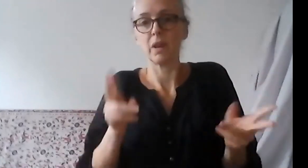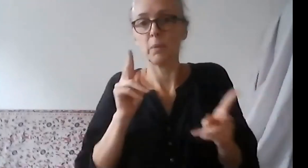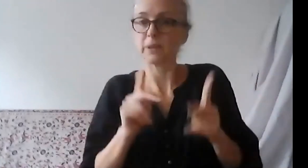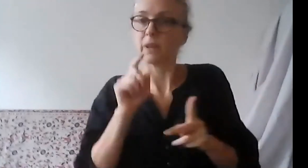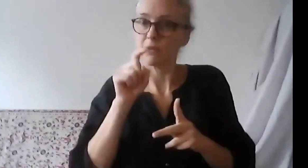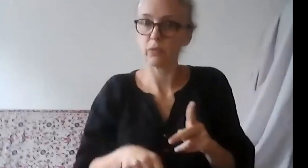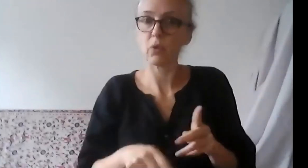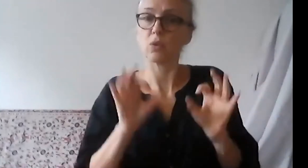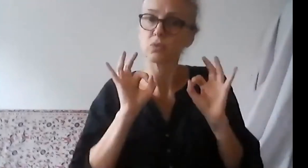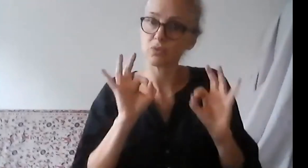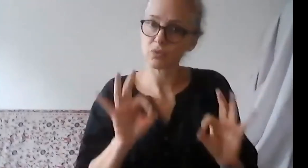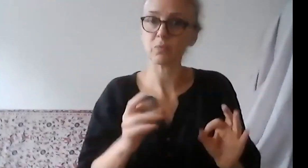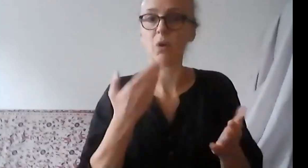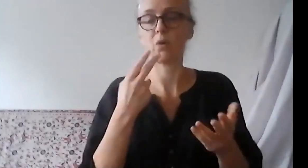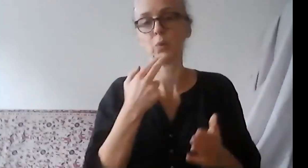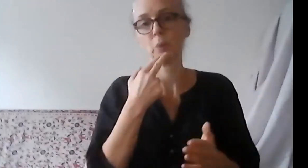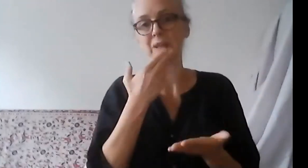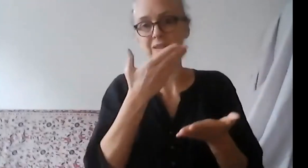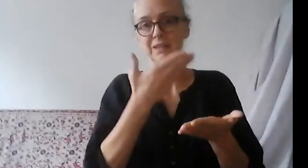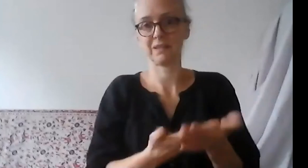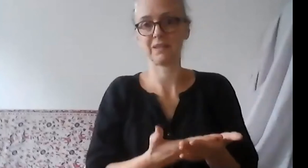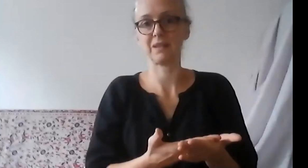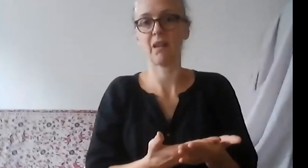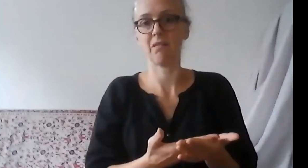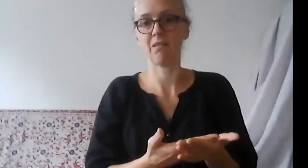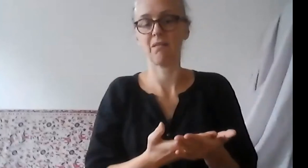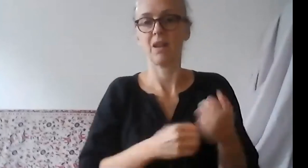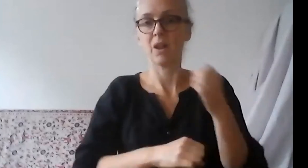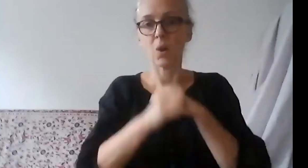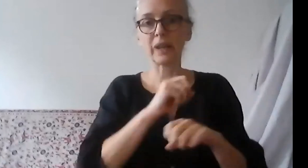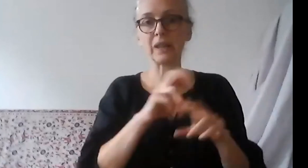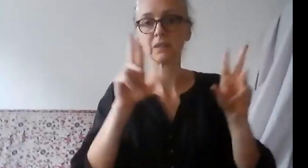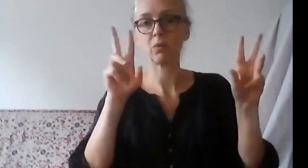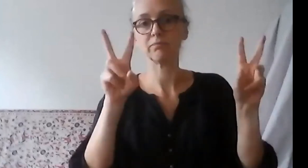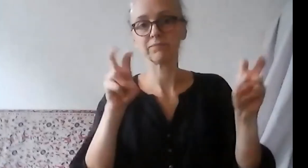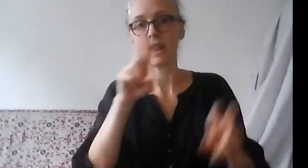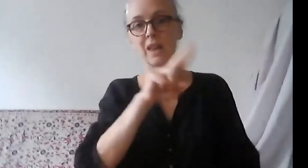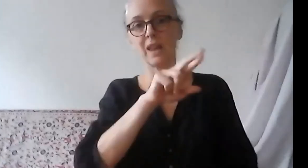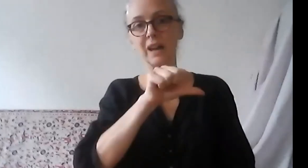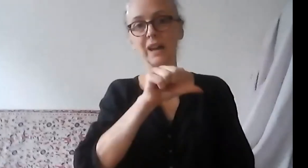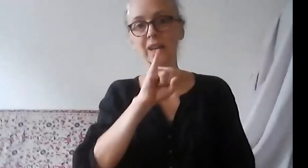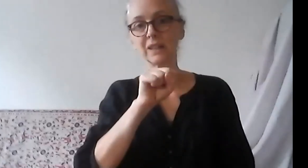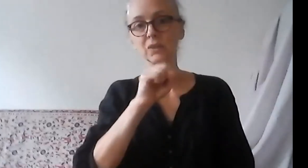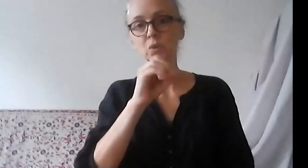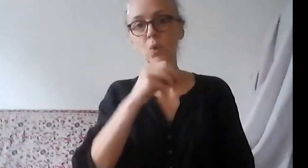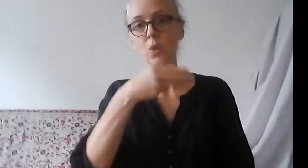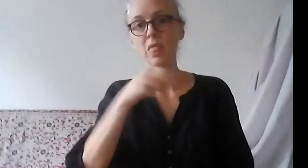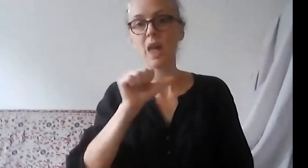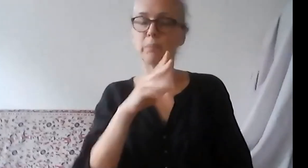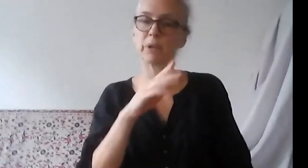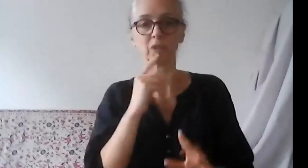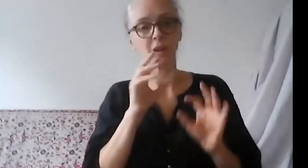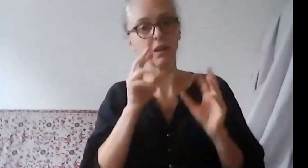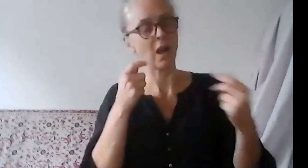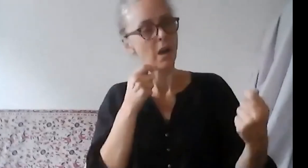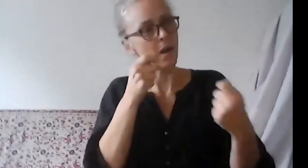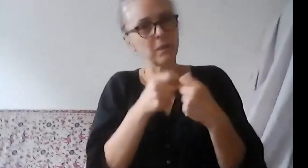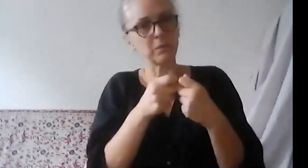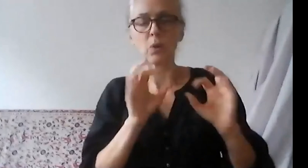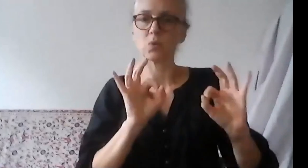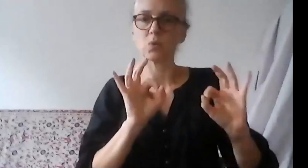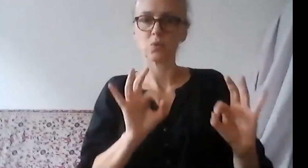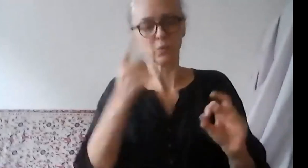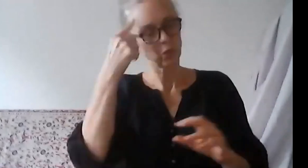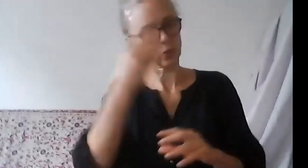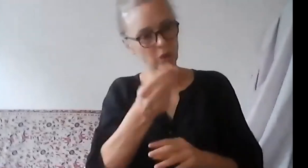d'activer effectivement au plus près ce dispositif d'aménagement raisonnable pour être très attentif sur le maintien des personnes en situation de handicap